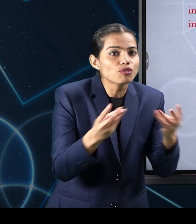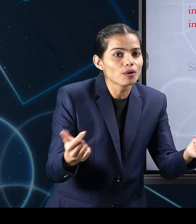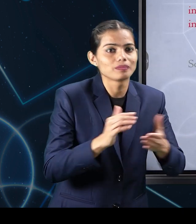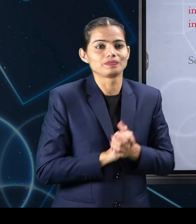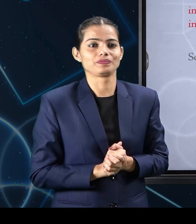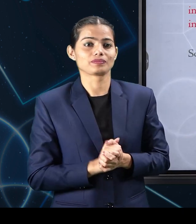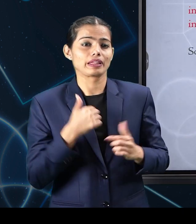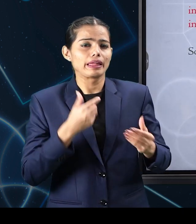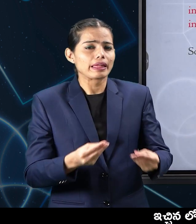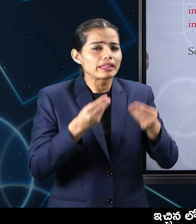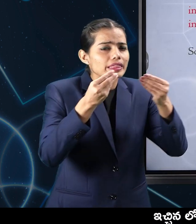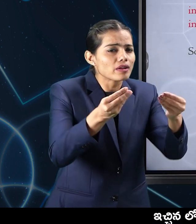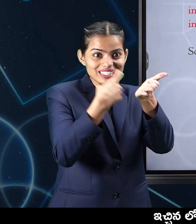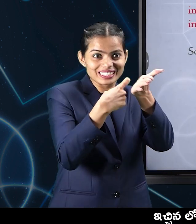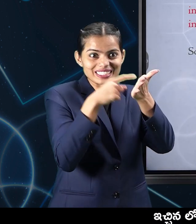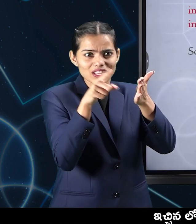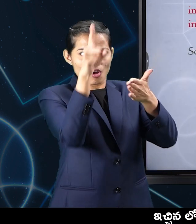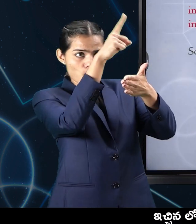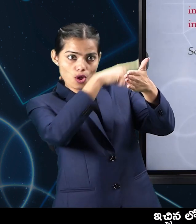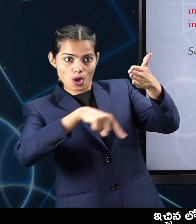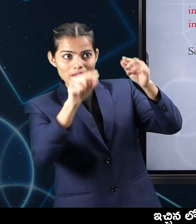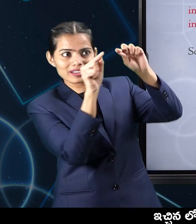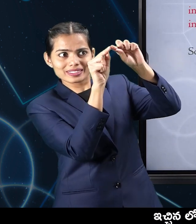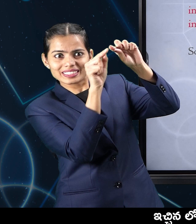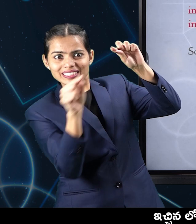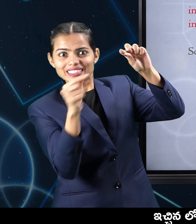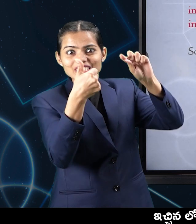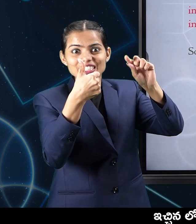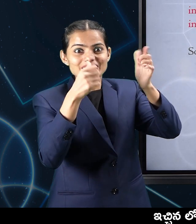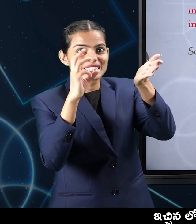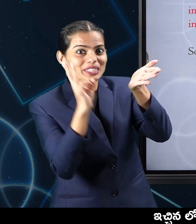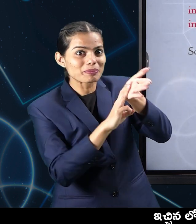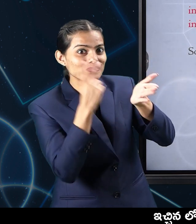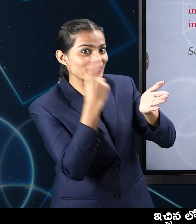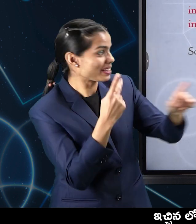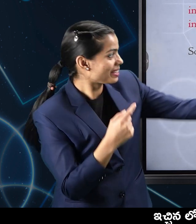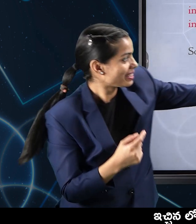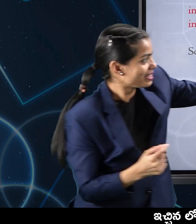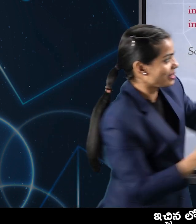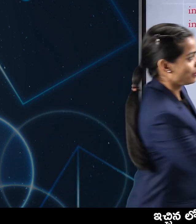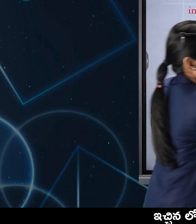పరిష్కారం: ఇచ్చిన లోపలి వృత్తం యొక్క వ్యాసార్థం r 6 సెంటీమీటర్లు.